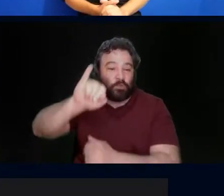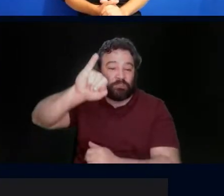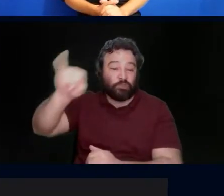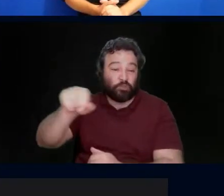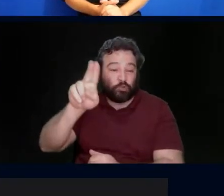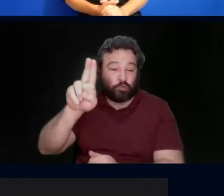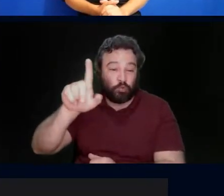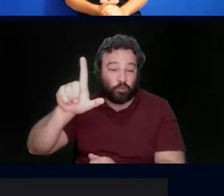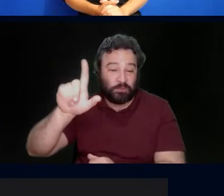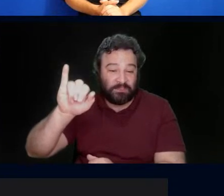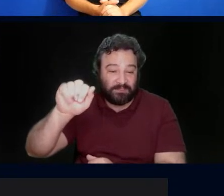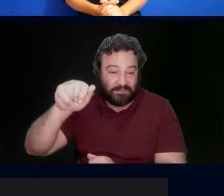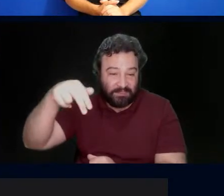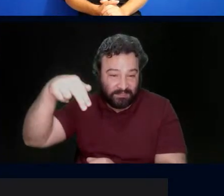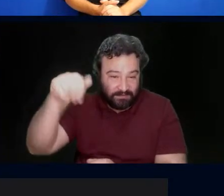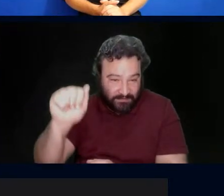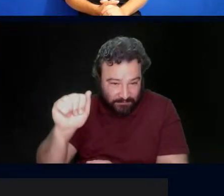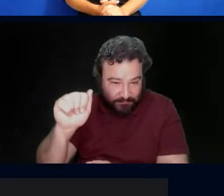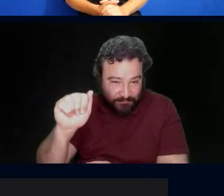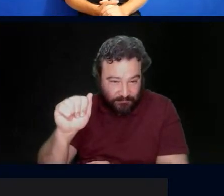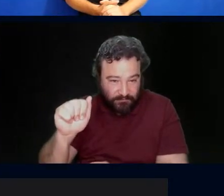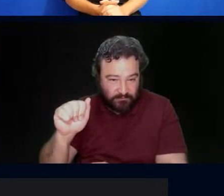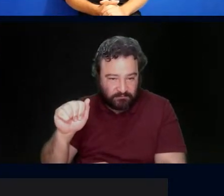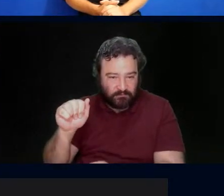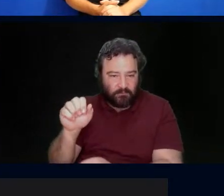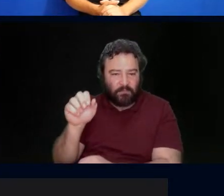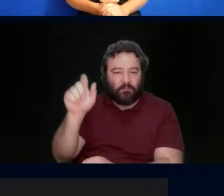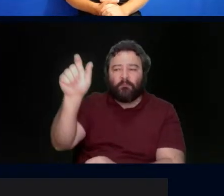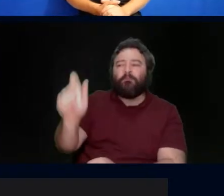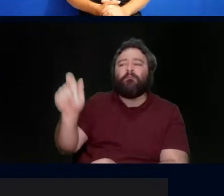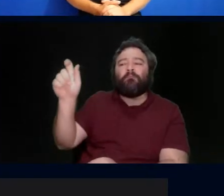minuto. Então, temos uma pergunta da